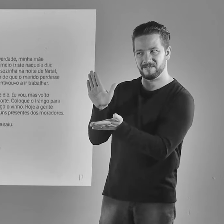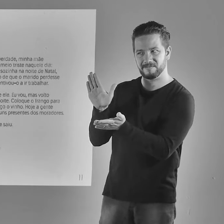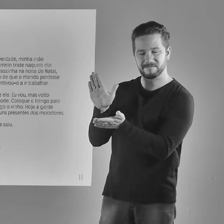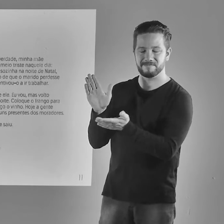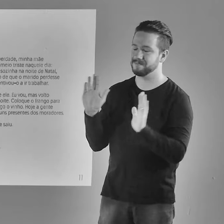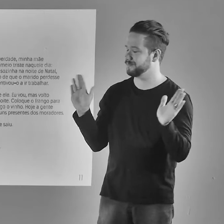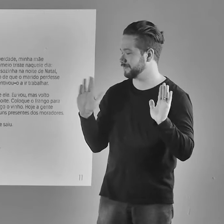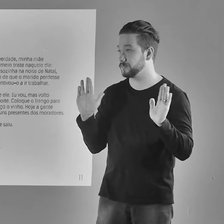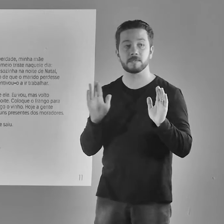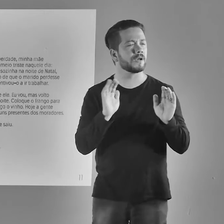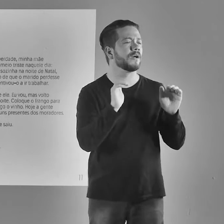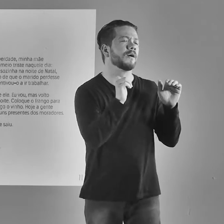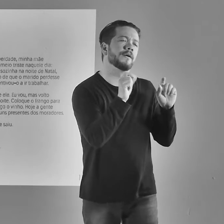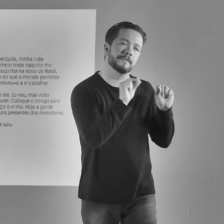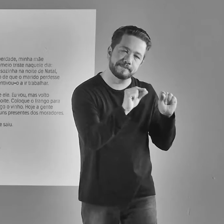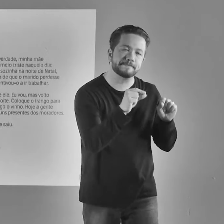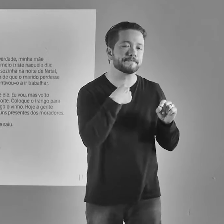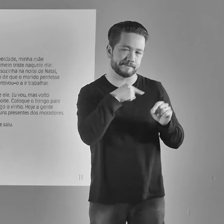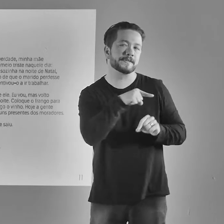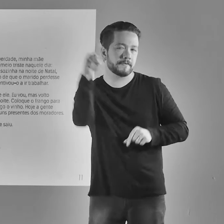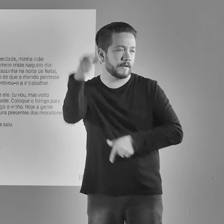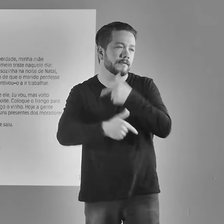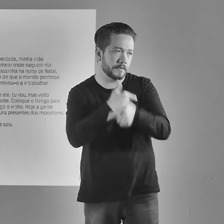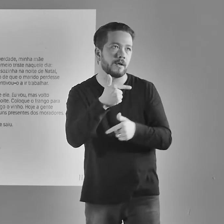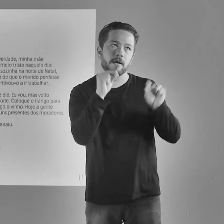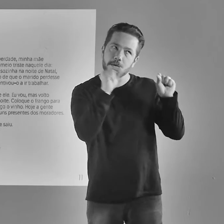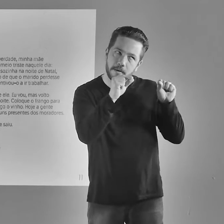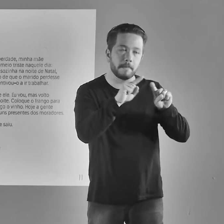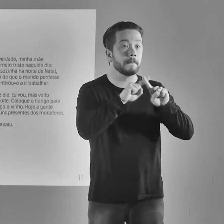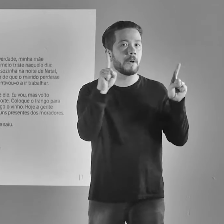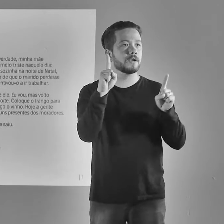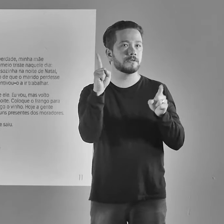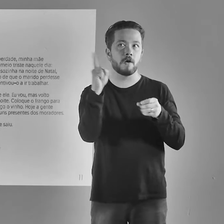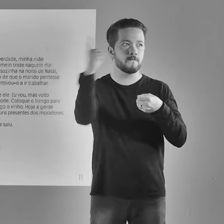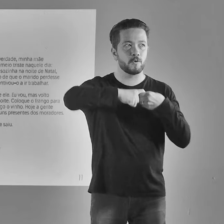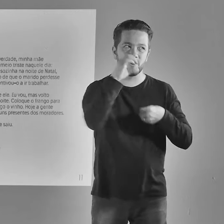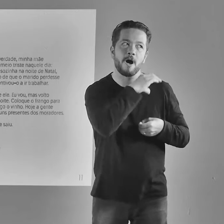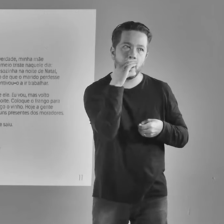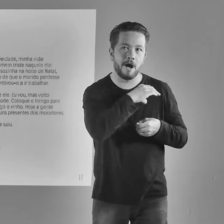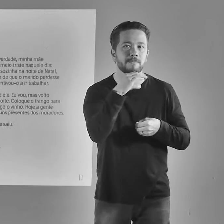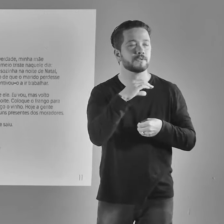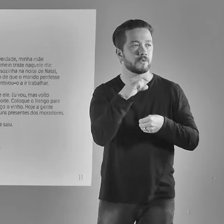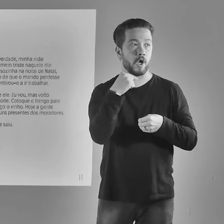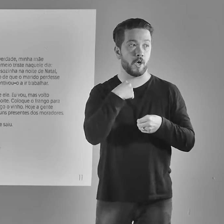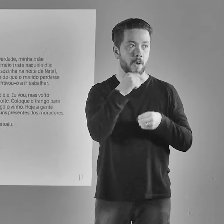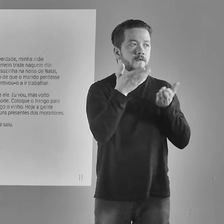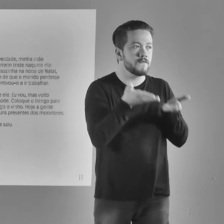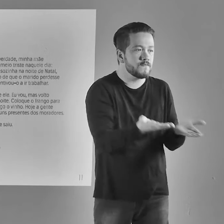disse ele, eu vou, mas volto antes da meia-noite. Pode botar o frango para assar, que eu trago